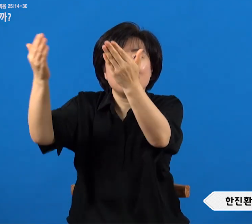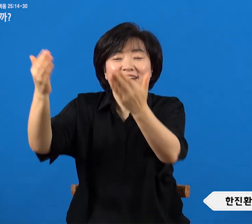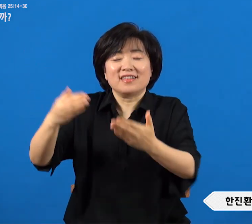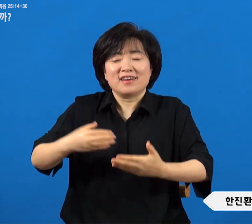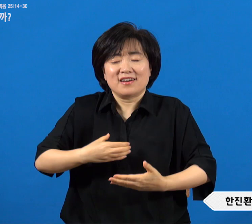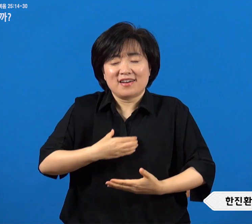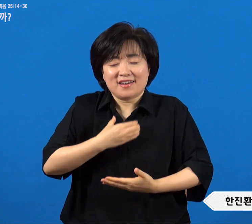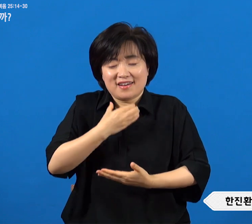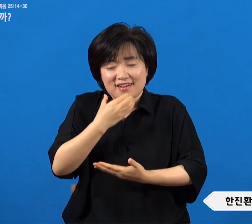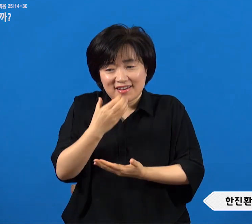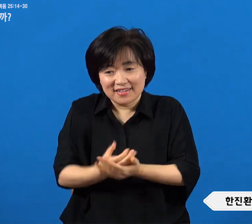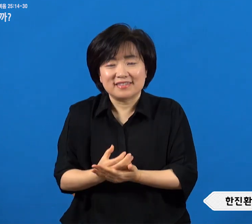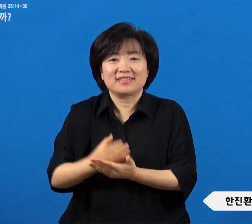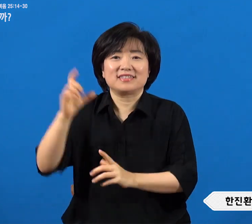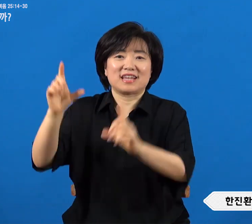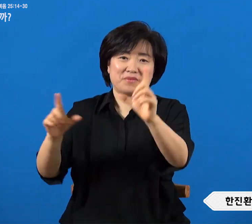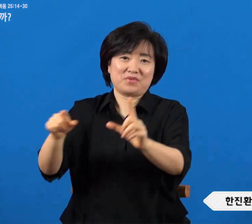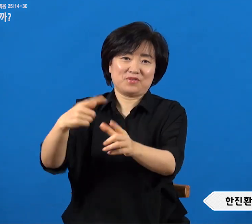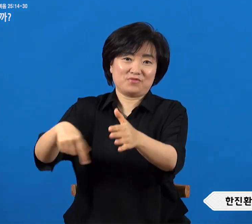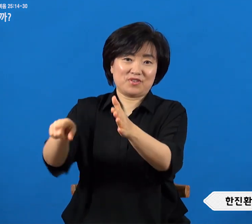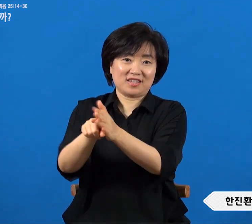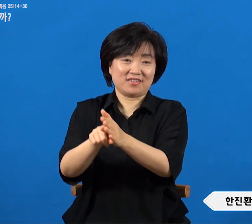인정해 주시겠습니까?